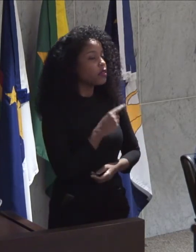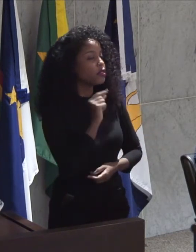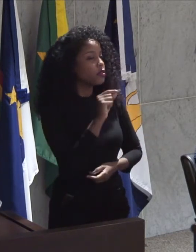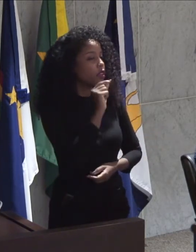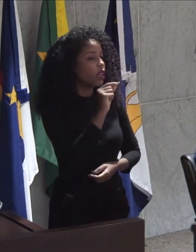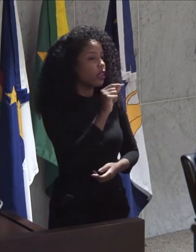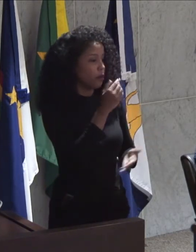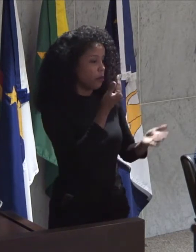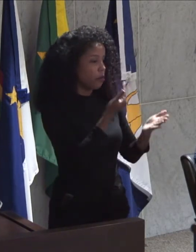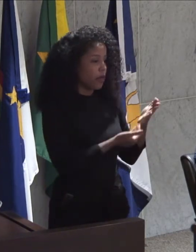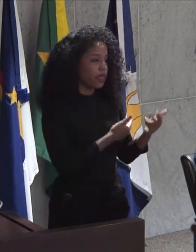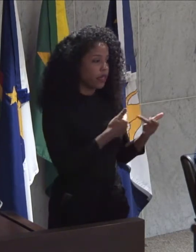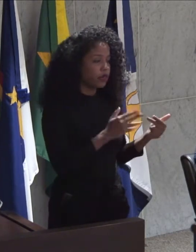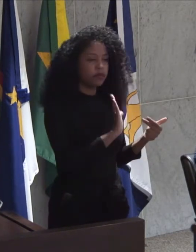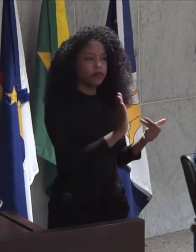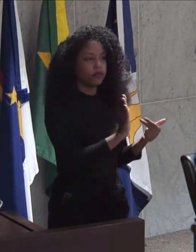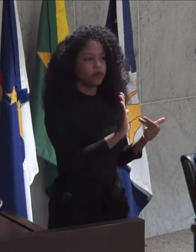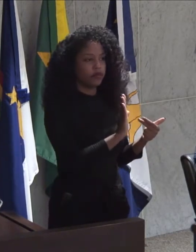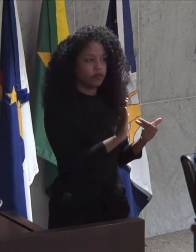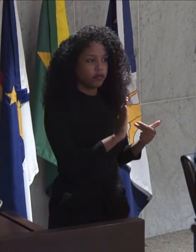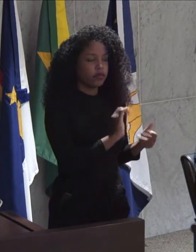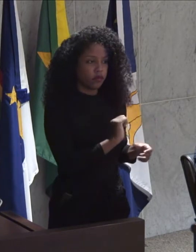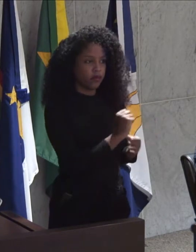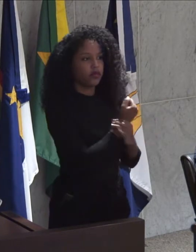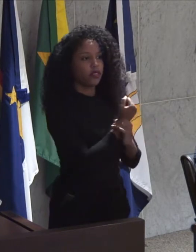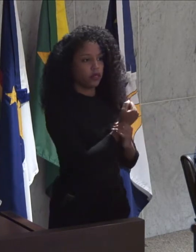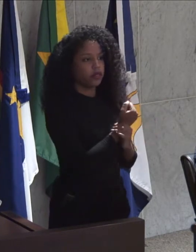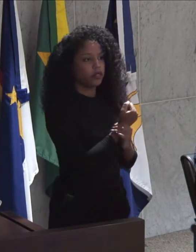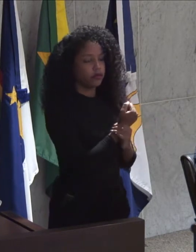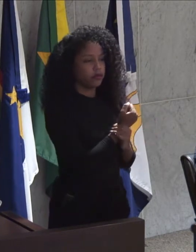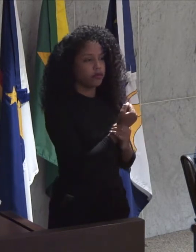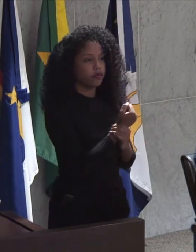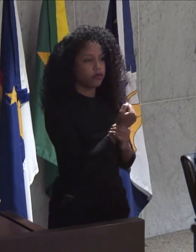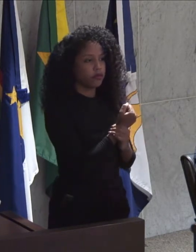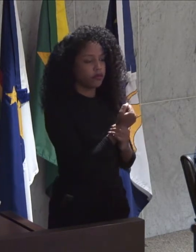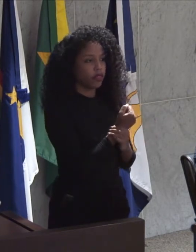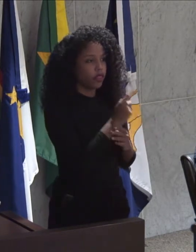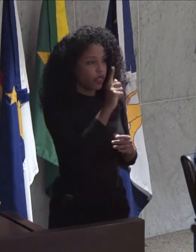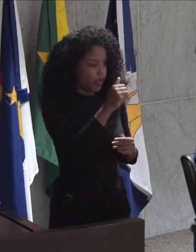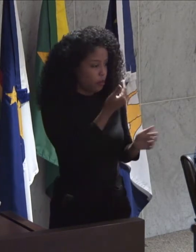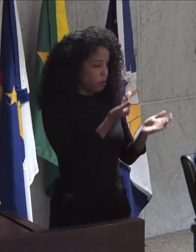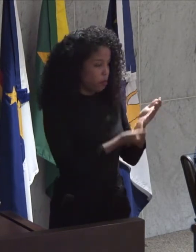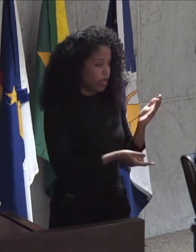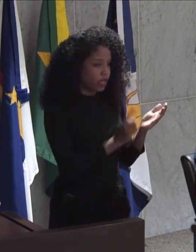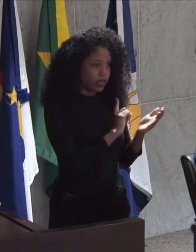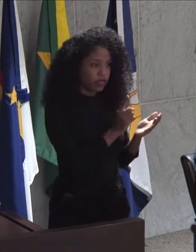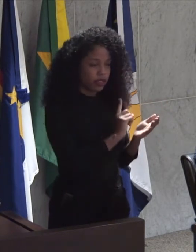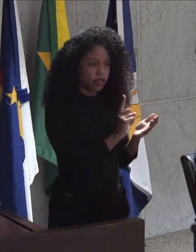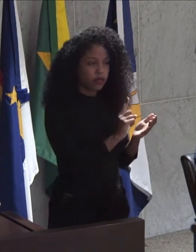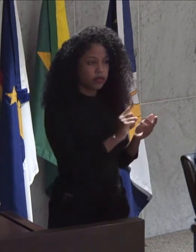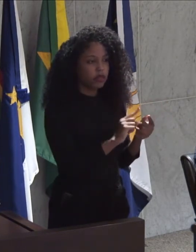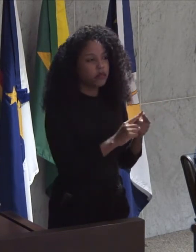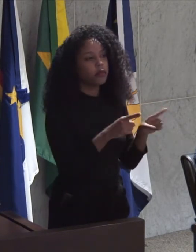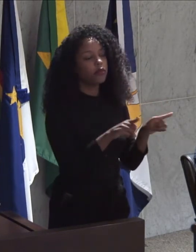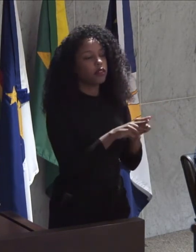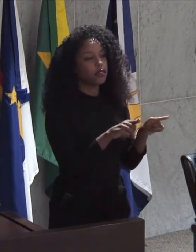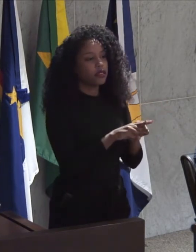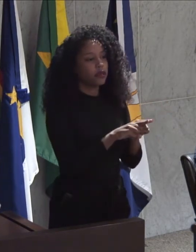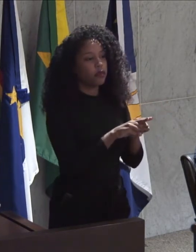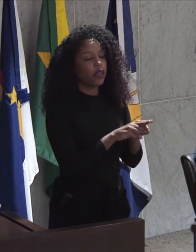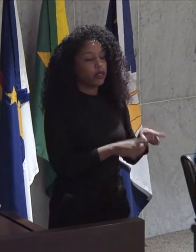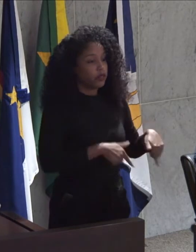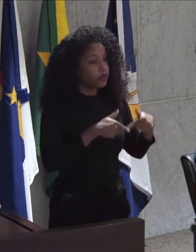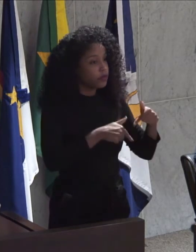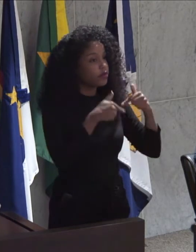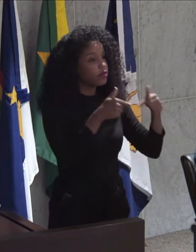gente ainda tem hoje. Mas não só para não perder o que a gente tem, mas também